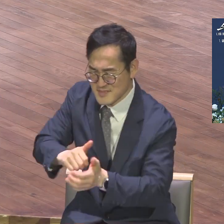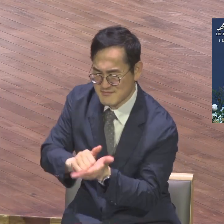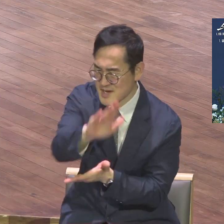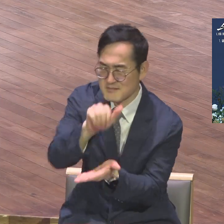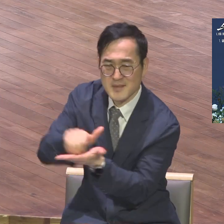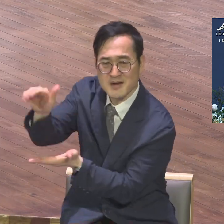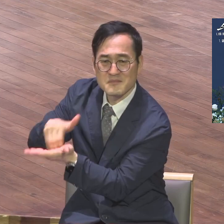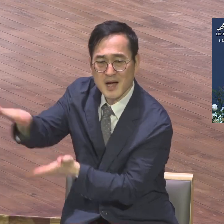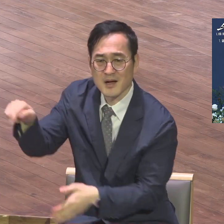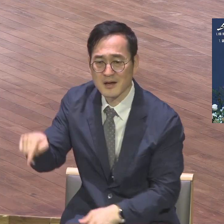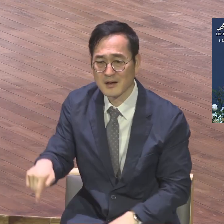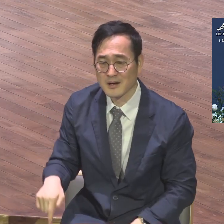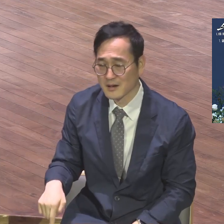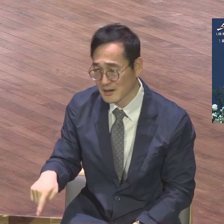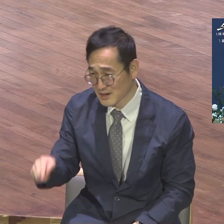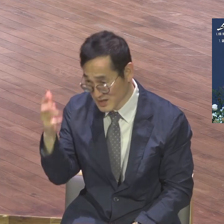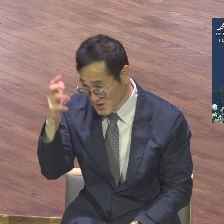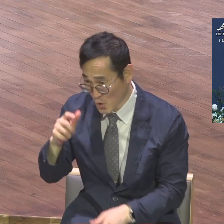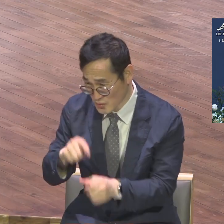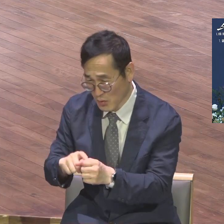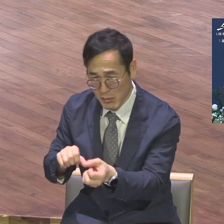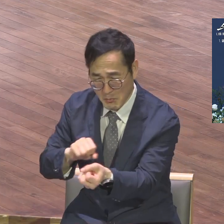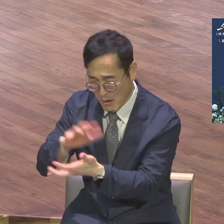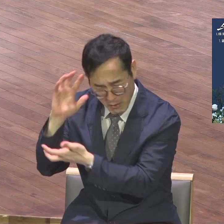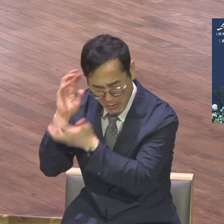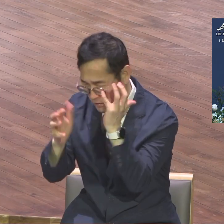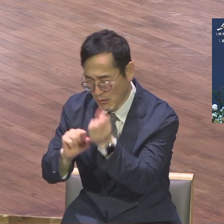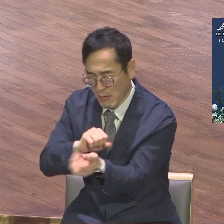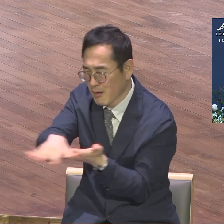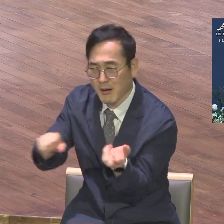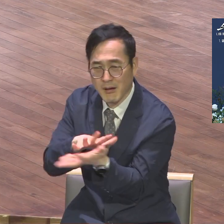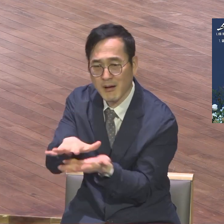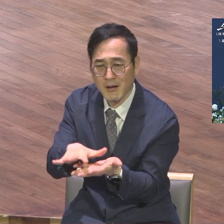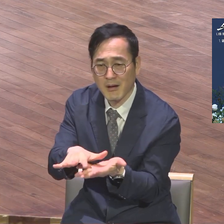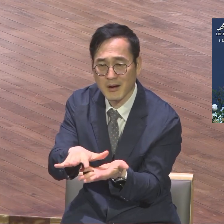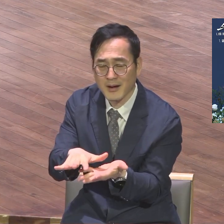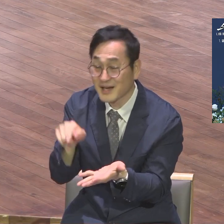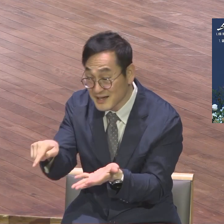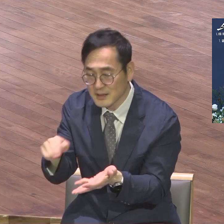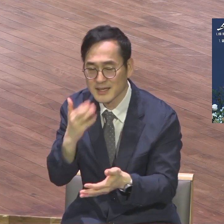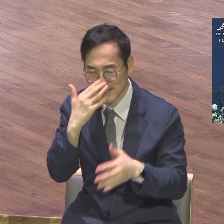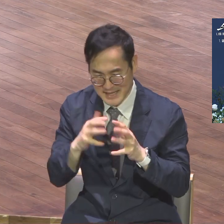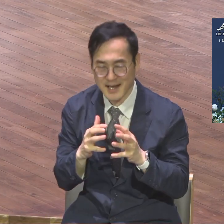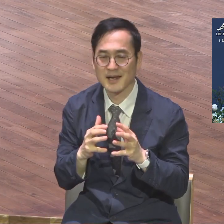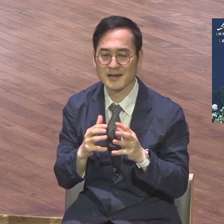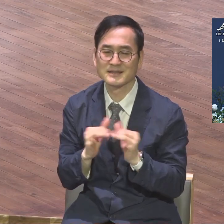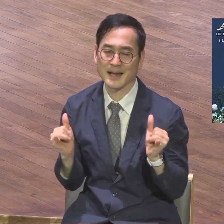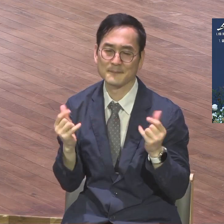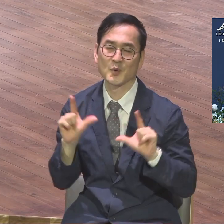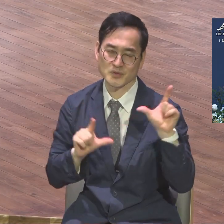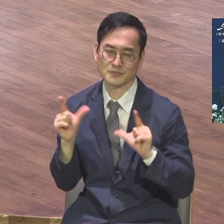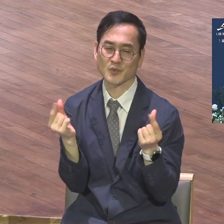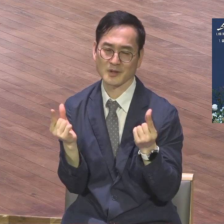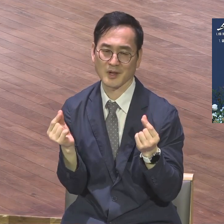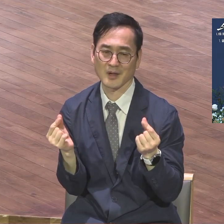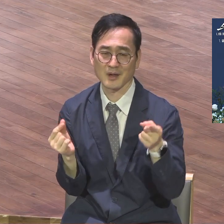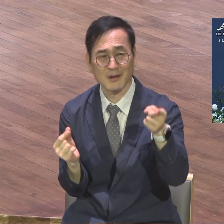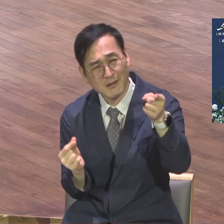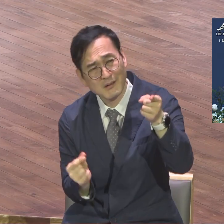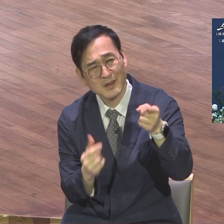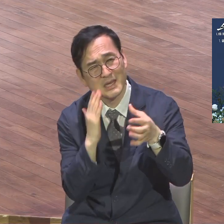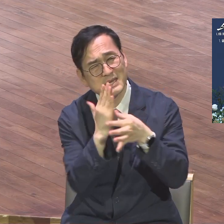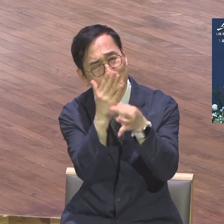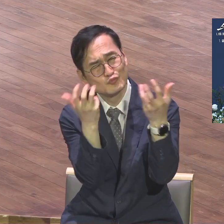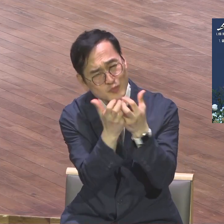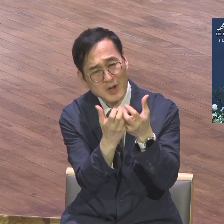이스라엘의 영적 상태였어요. 잎만 무성하고 실제 열매가 없는, 결국 말라 비틀어질